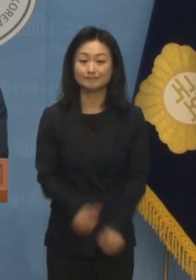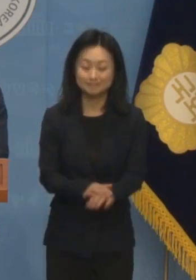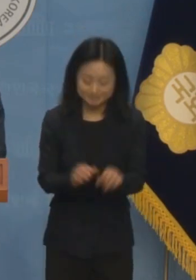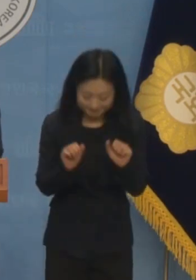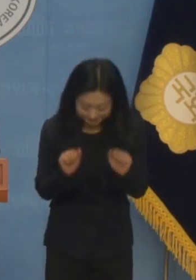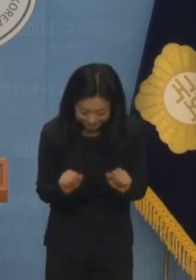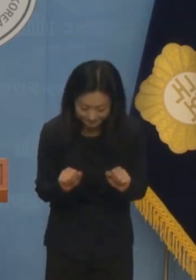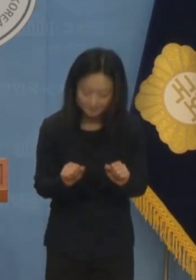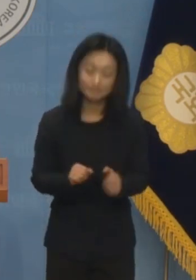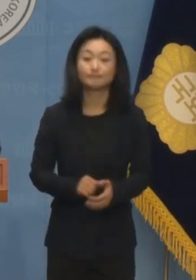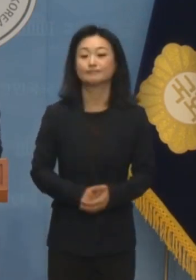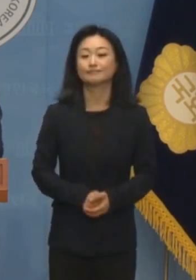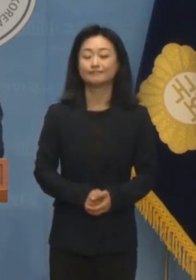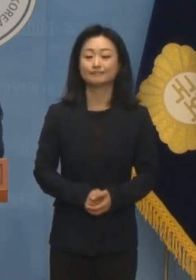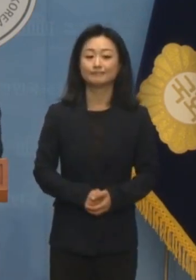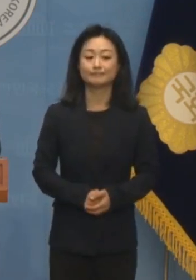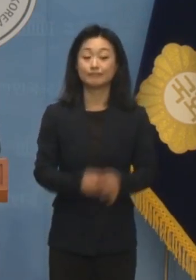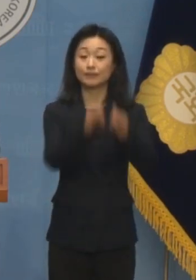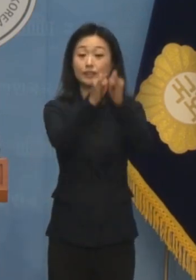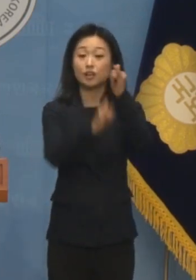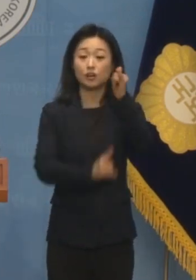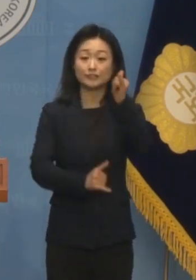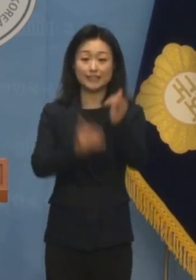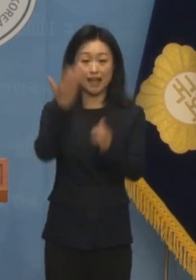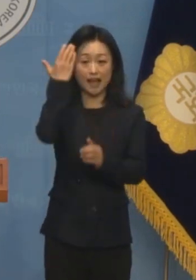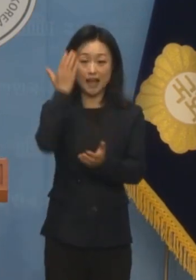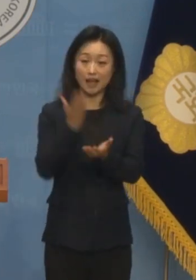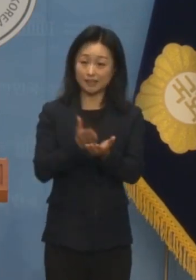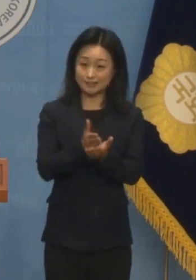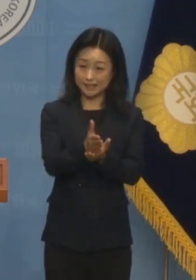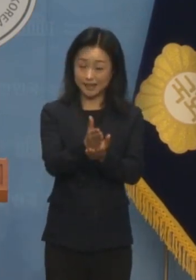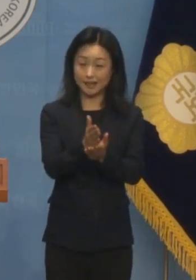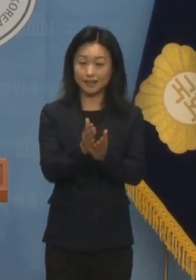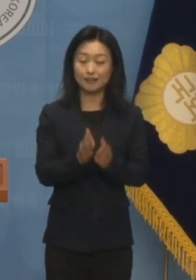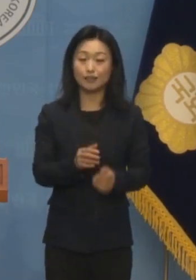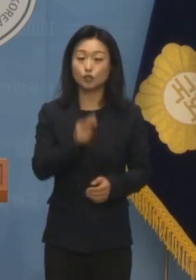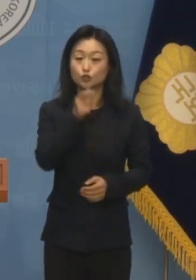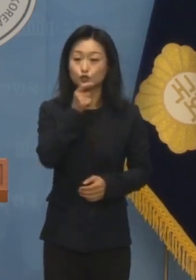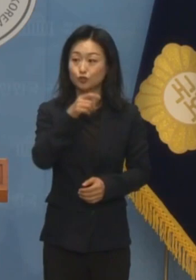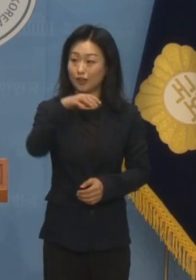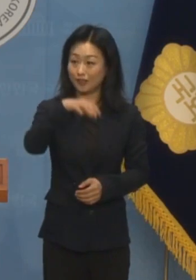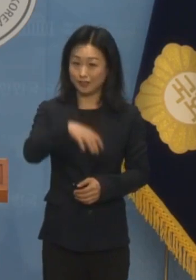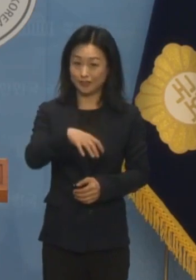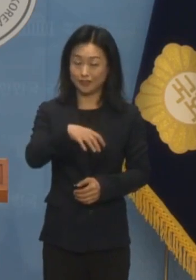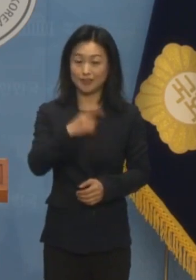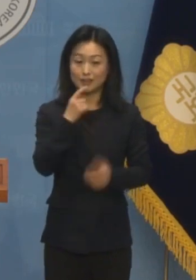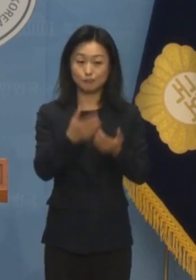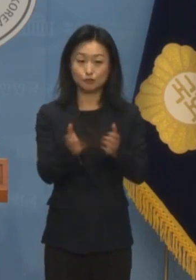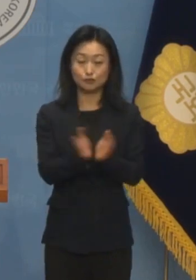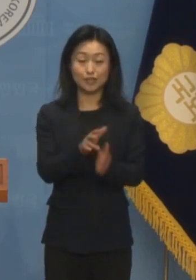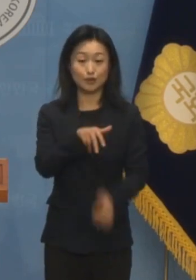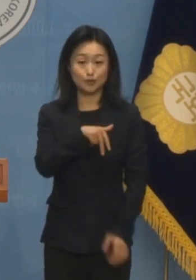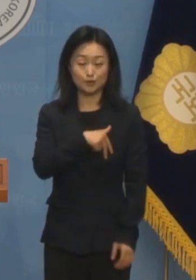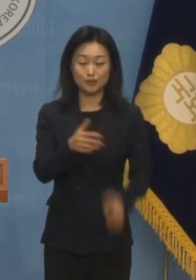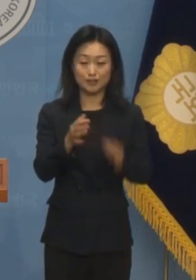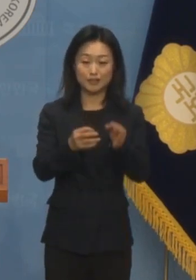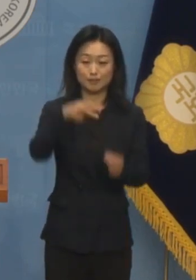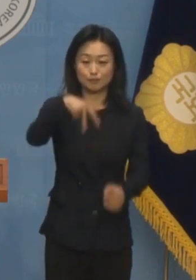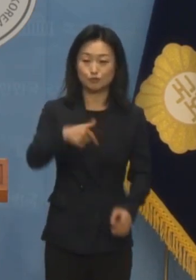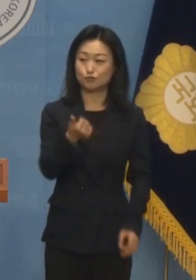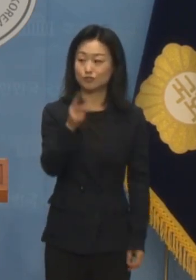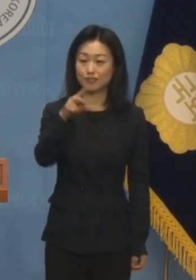안녕하세요 어 역사학자 출신 수원정 지역 더불어민주당 국회의원 김준혁